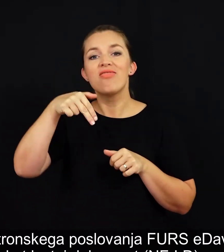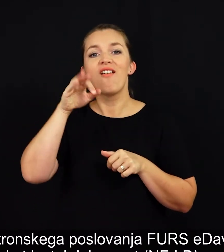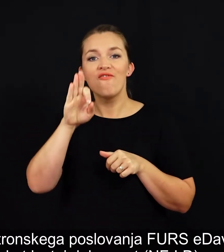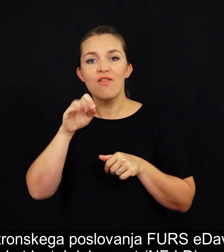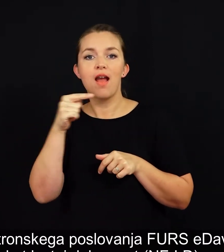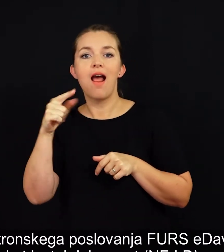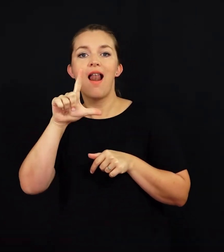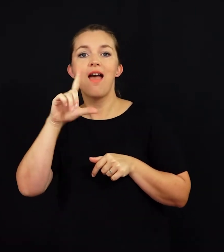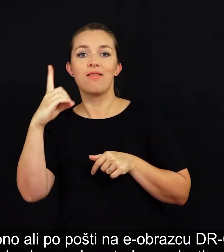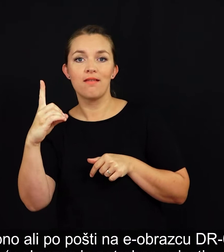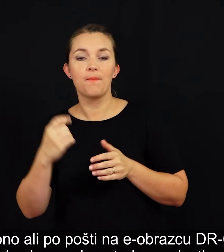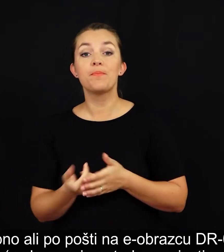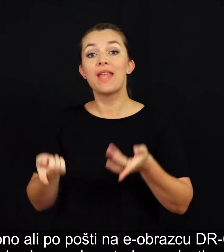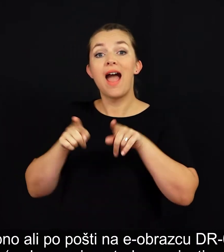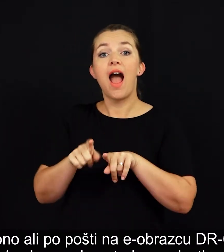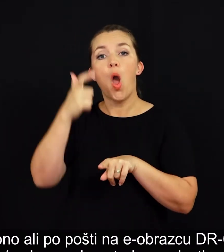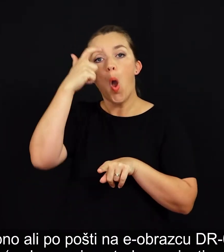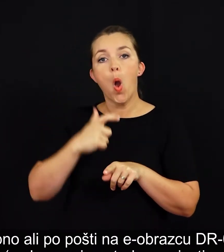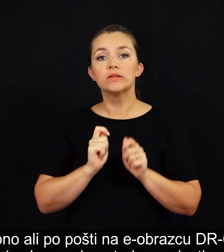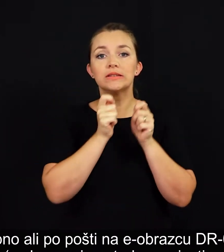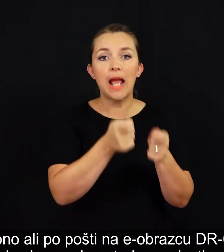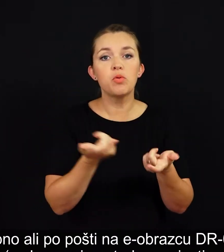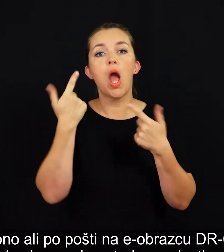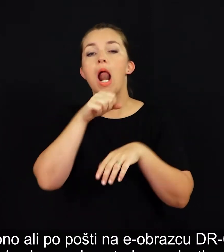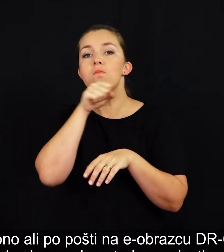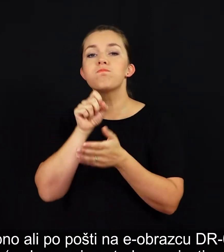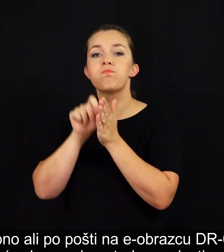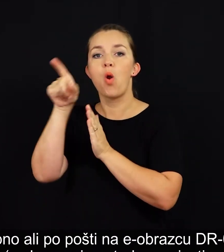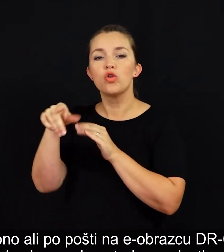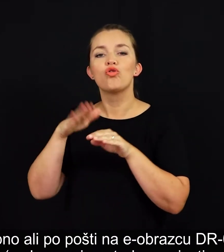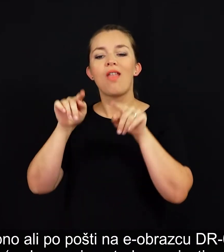NF-LD ali osebno ali po pošti na obrazcu